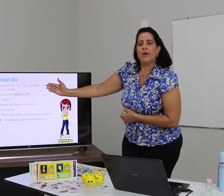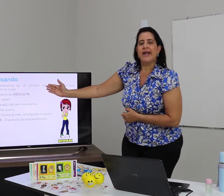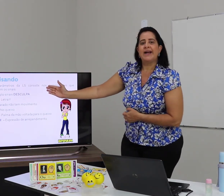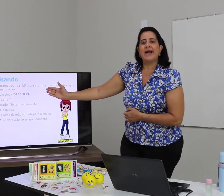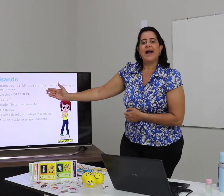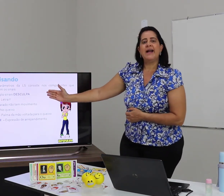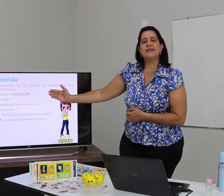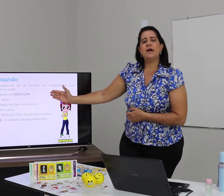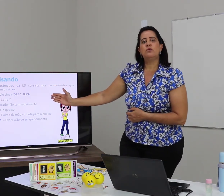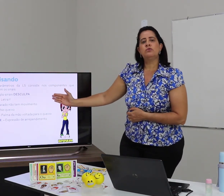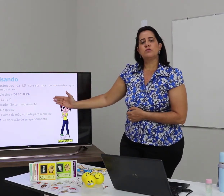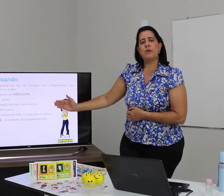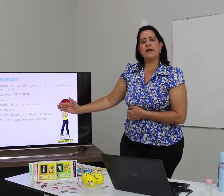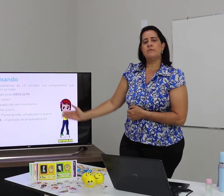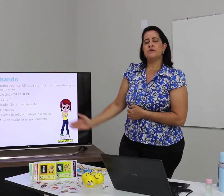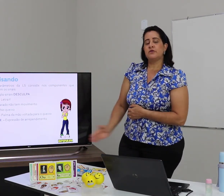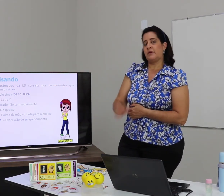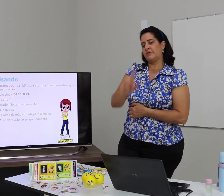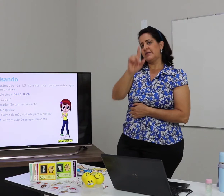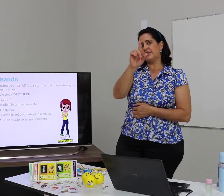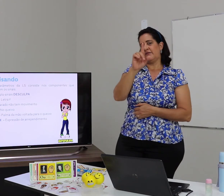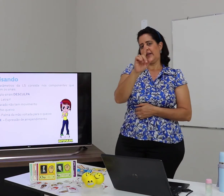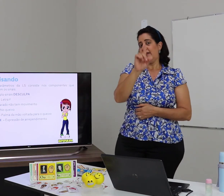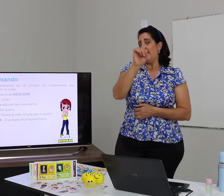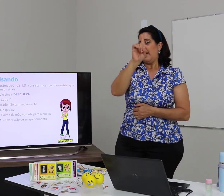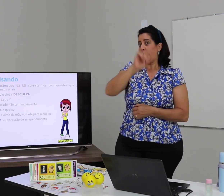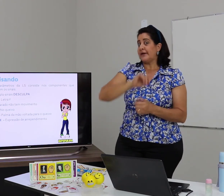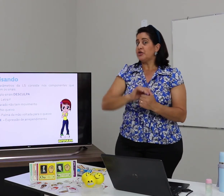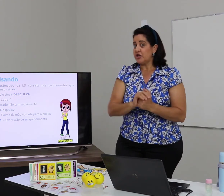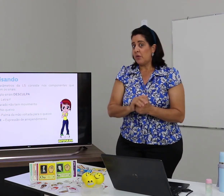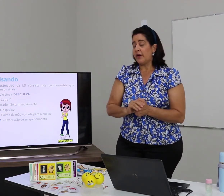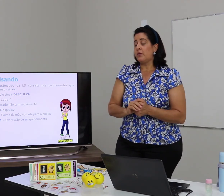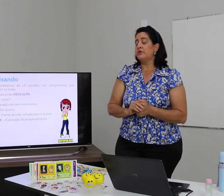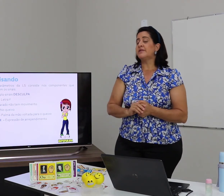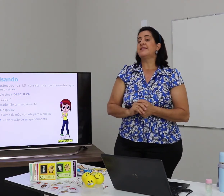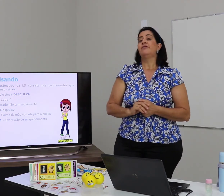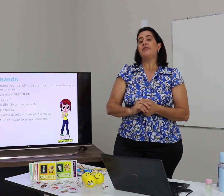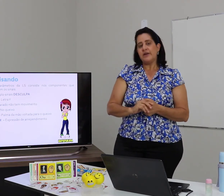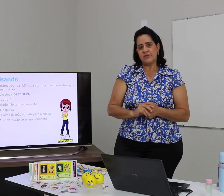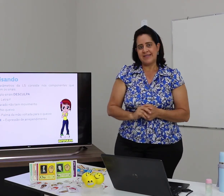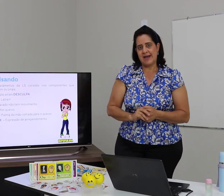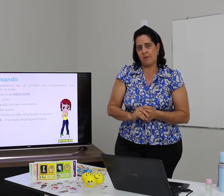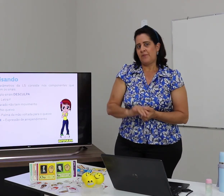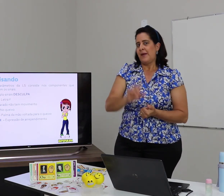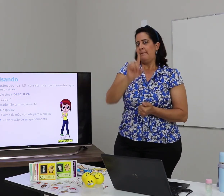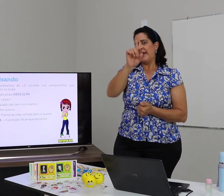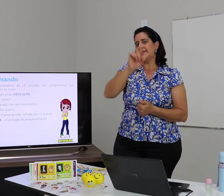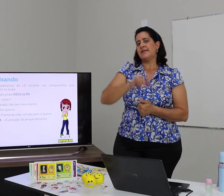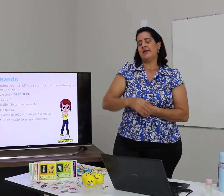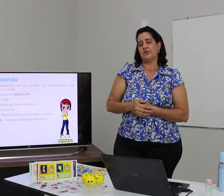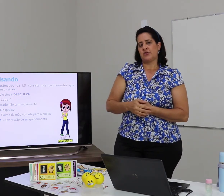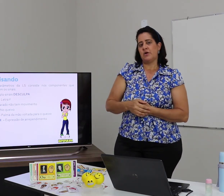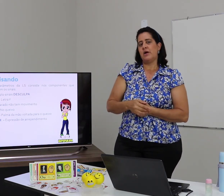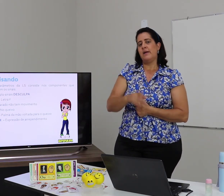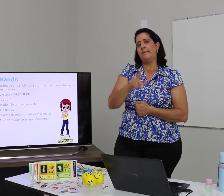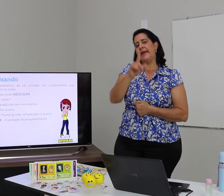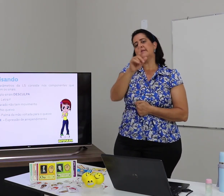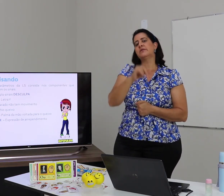pontuei cada um dos parâmetros para vocês verem. A partir de agora, quando você ver um sinal, pense nisso. Pense nos